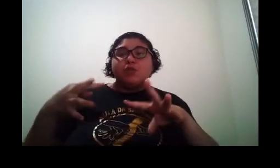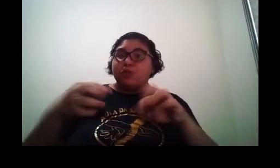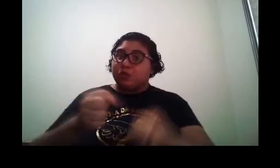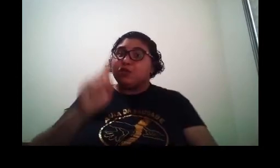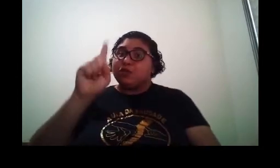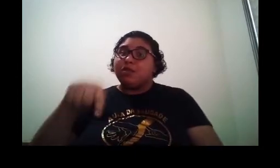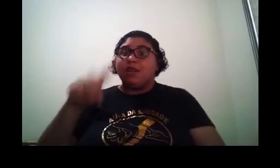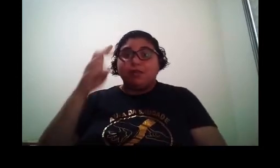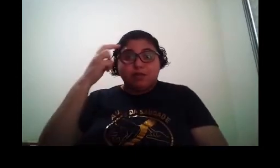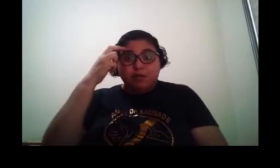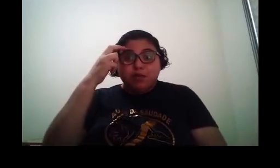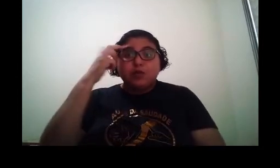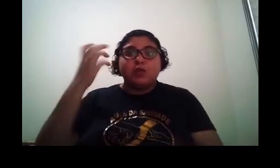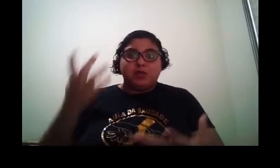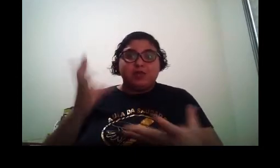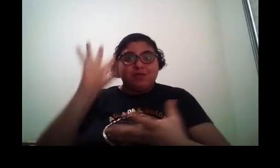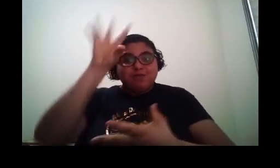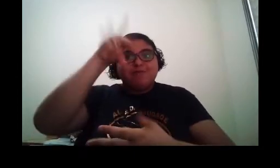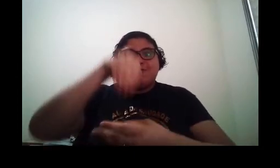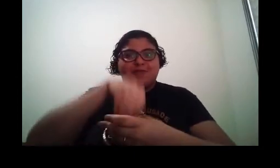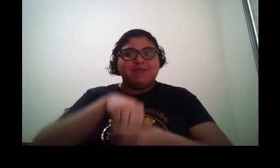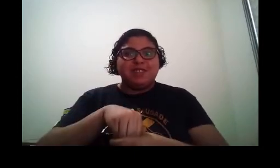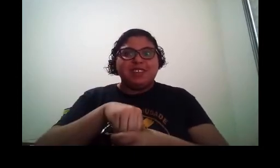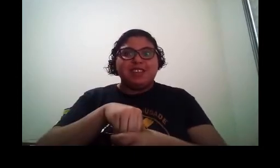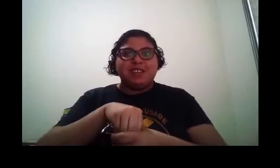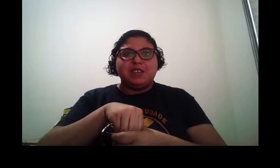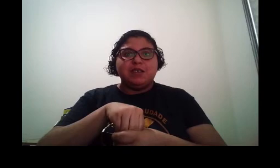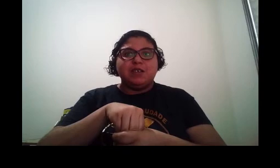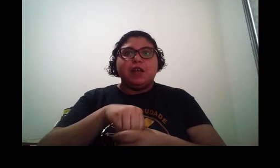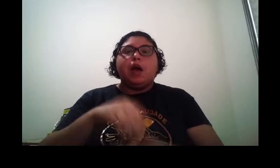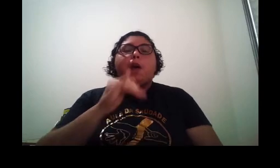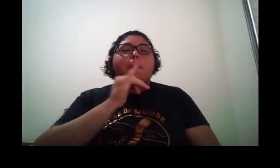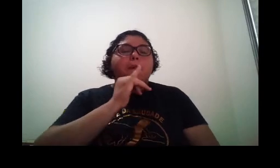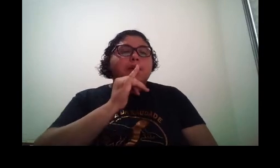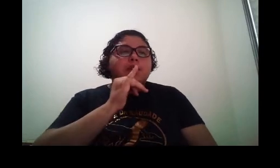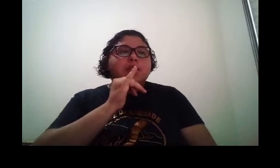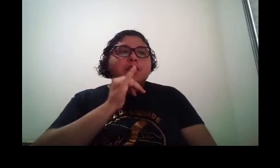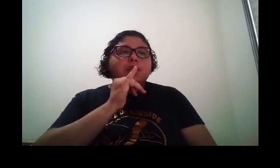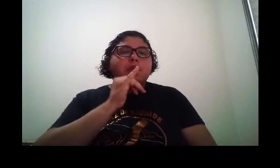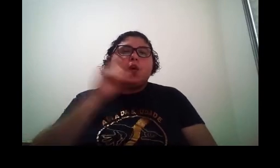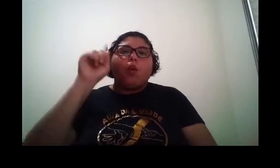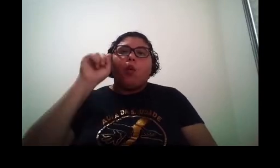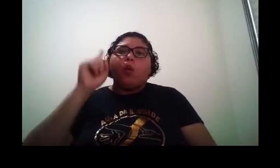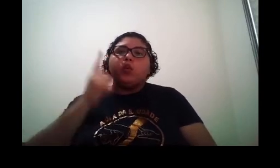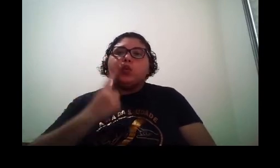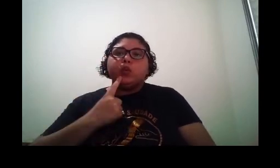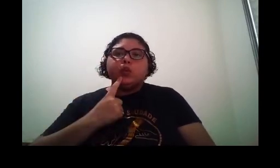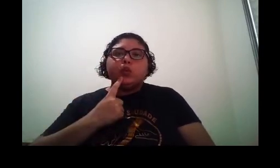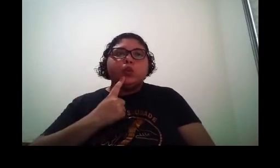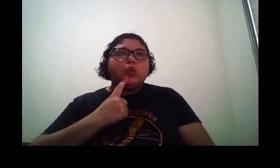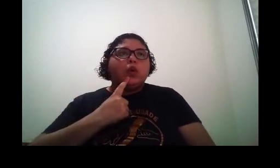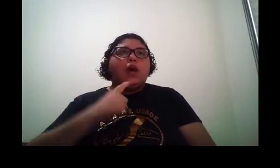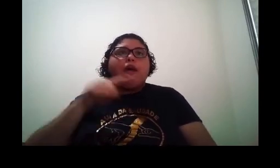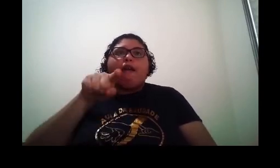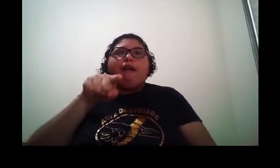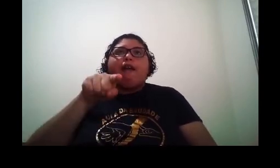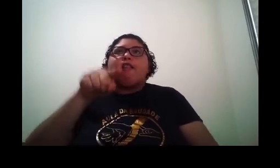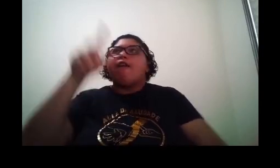sente e seus costumes, né, tudo isso dentro da literatura surda. E isso a gente